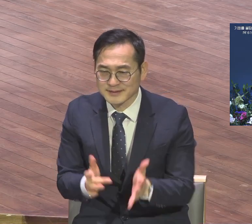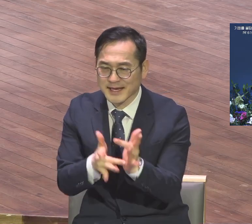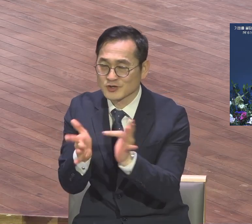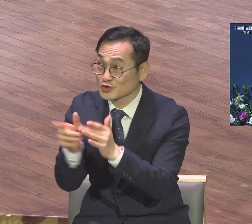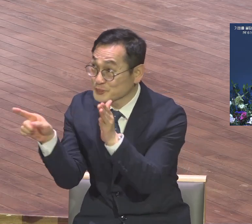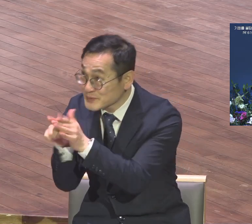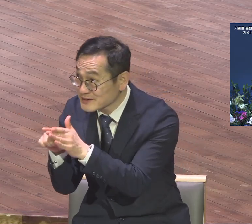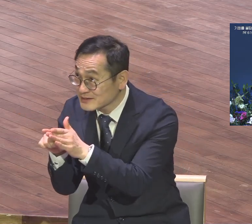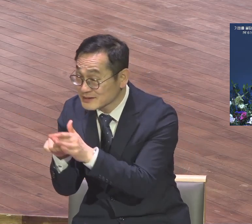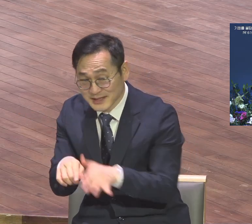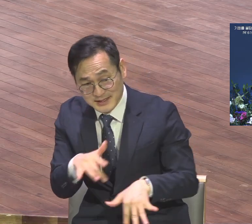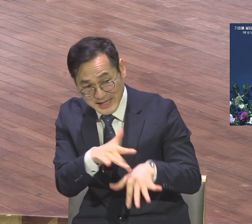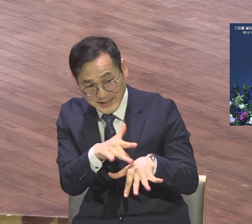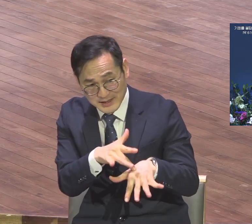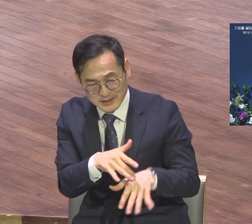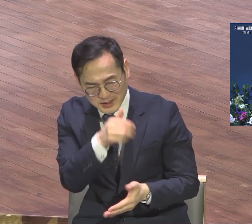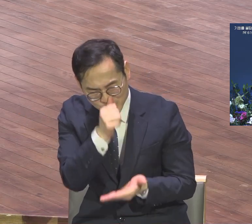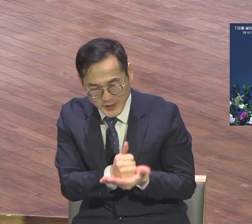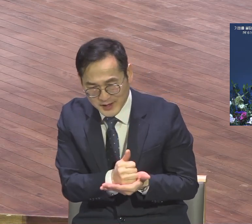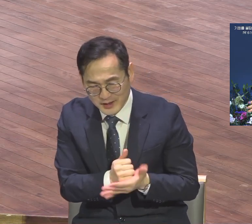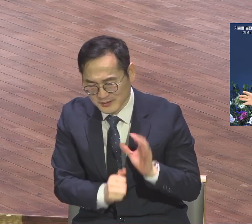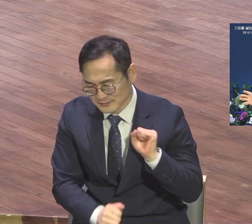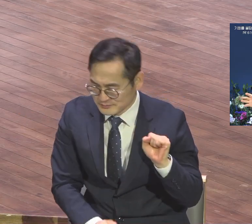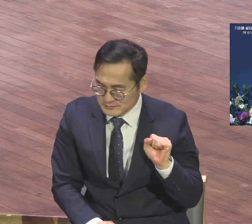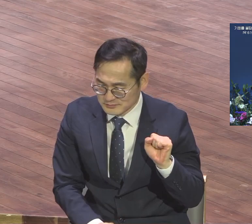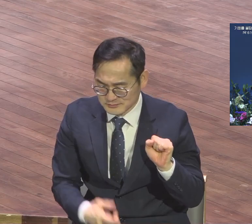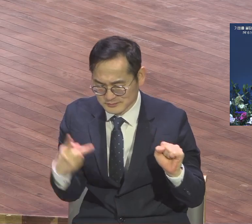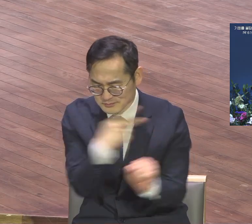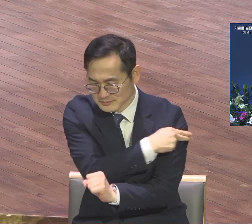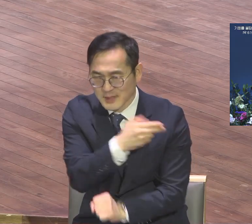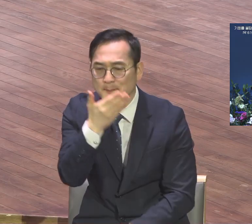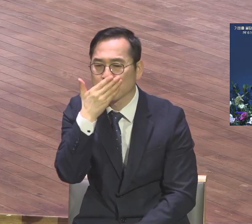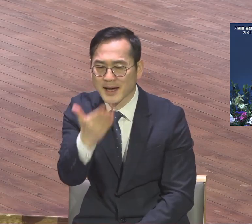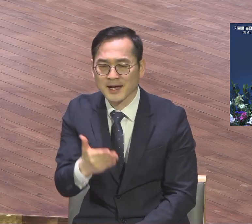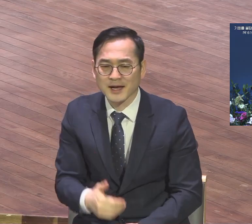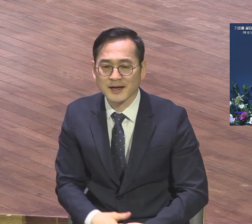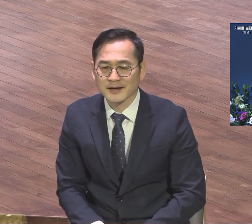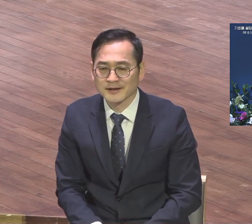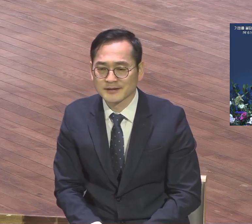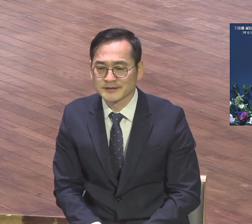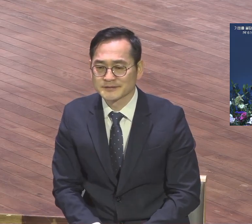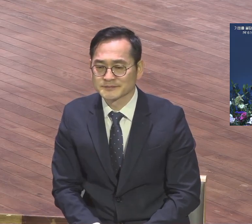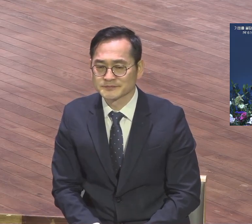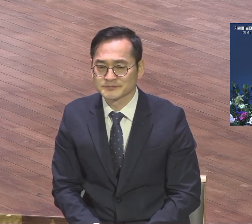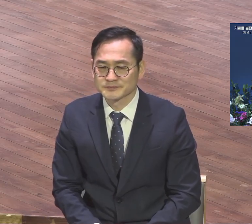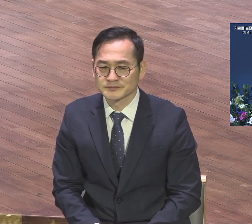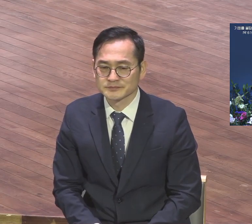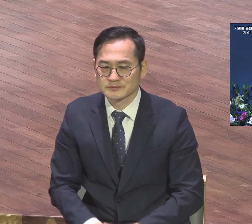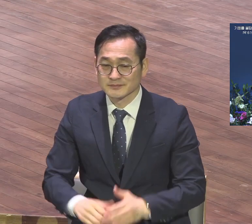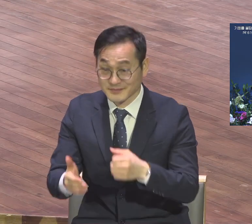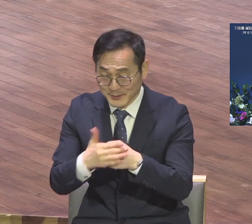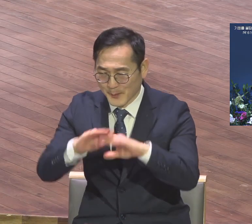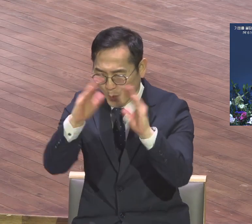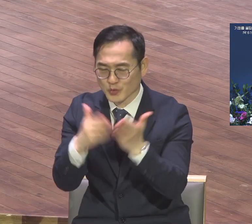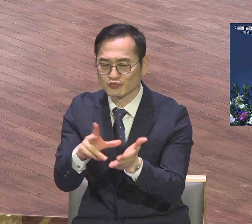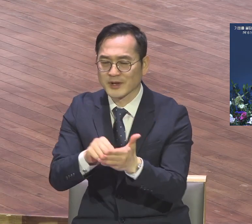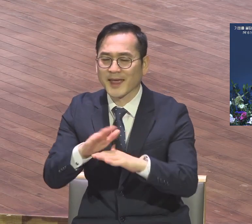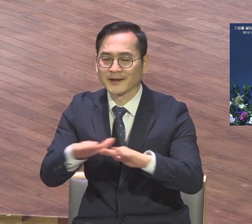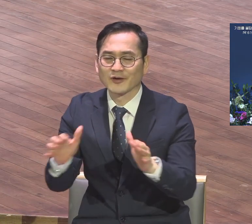순간에 모든 원죄, 자범죄 싹 다 해결된다. 그래서 모든 문제 해결자라고 하는